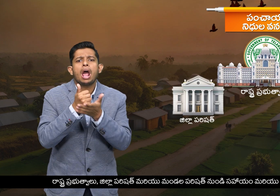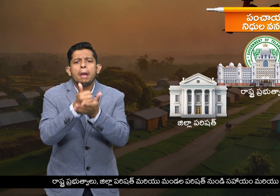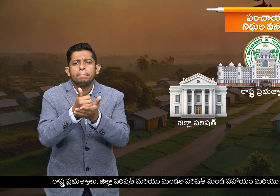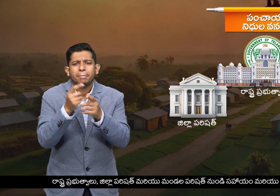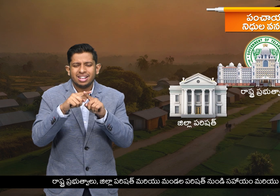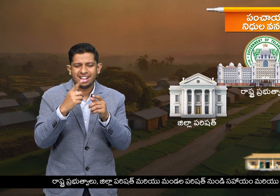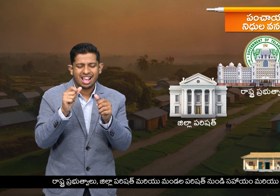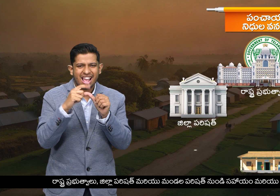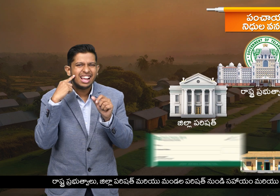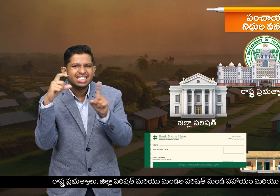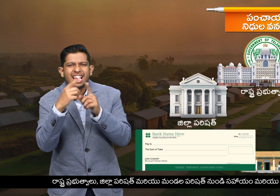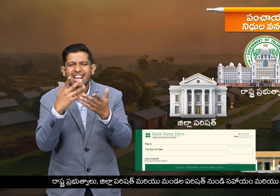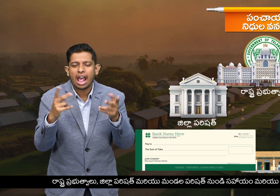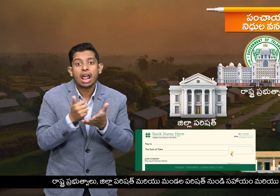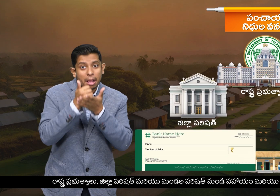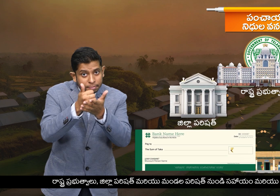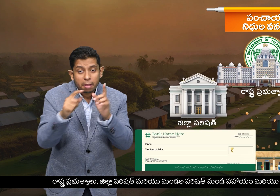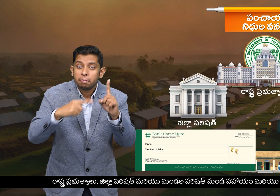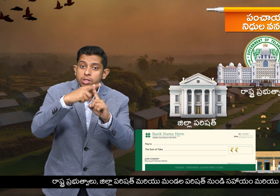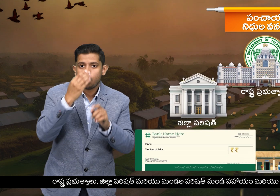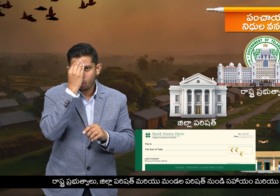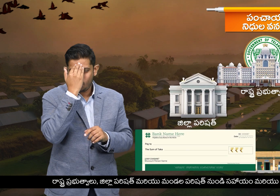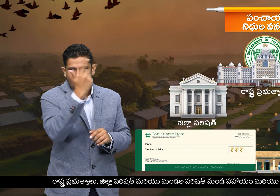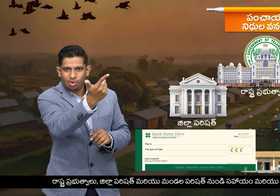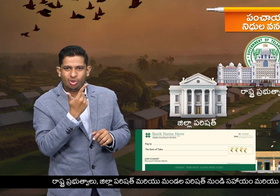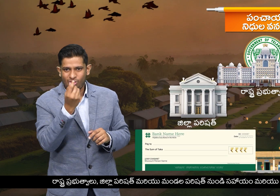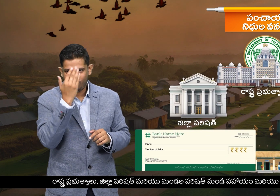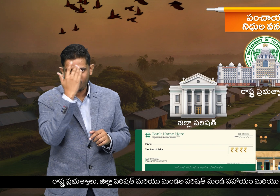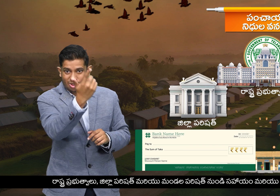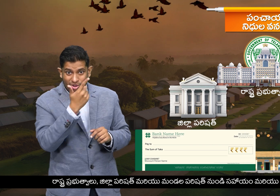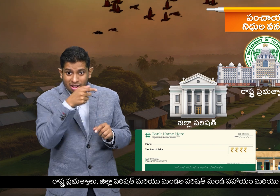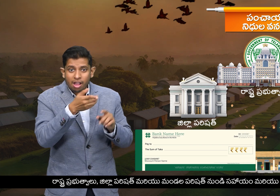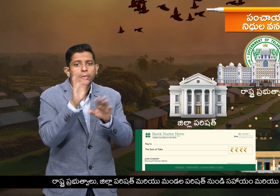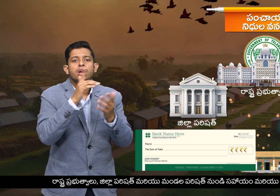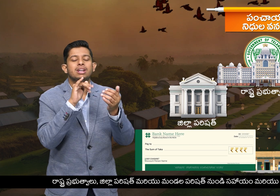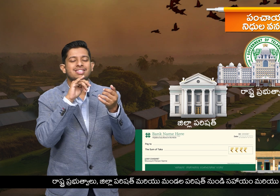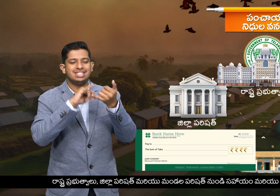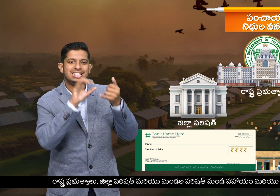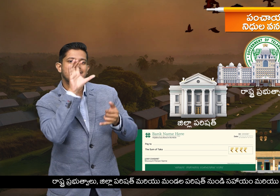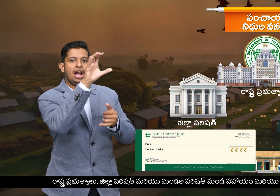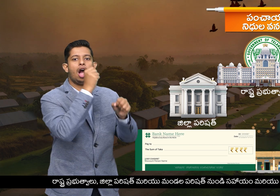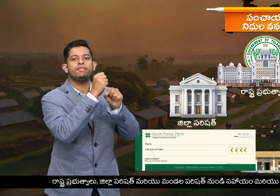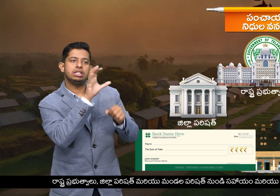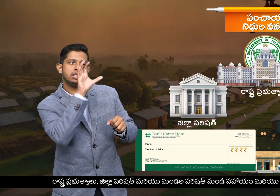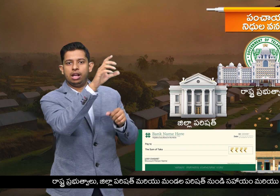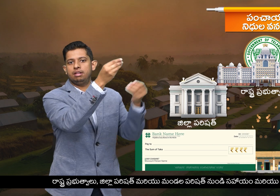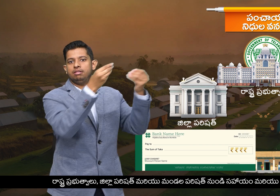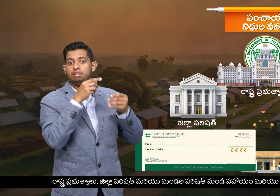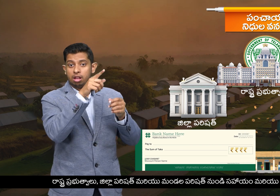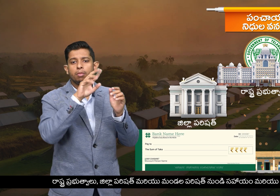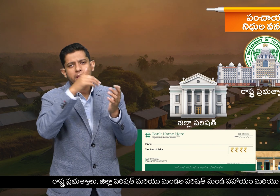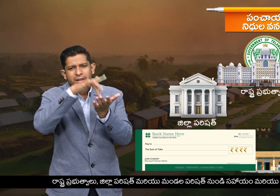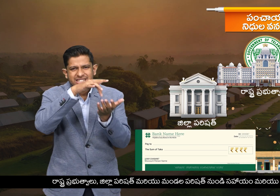రాష్ట్ర ప్రభుత్వాలు, జిల్లా పరిషత్ మరియు మండల పరిషత్ నుండి సహాయం మరియు రుణాల మంజూరు.